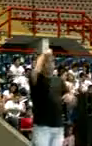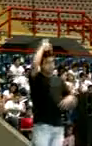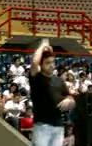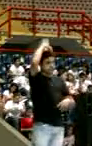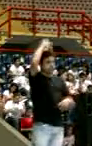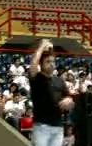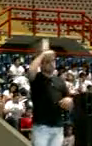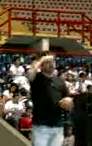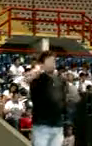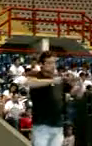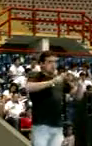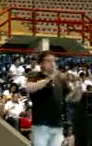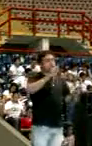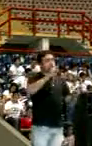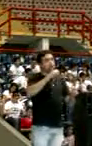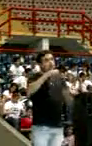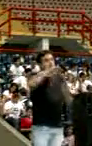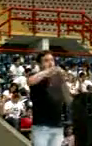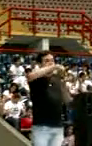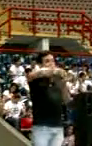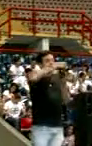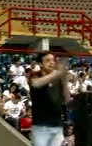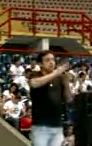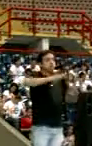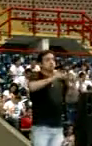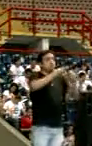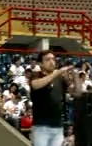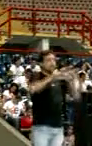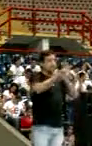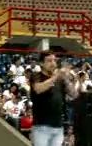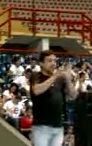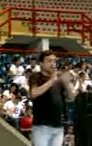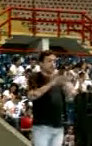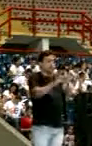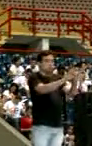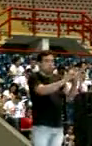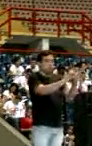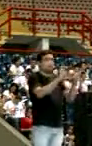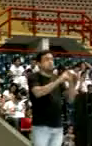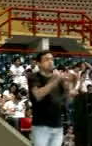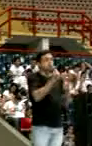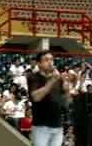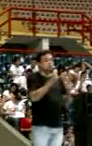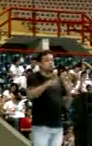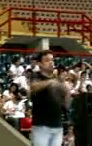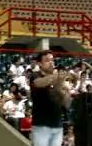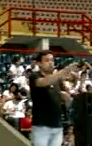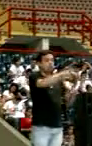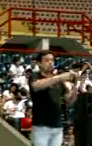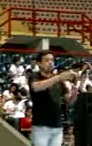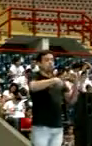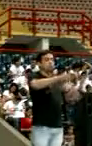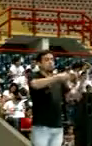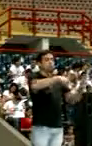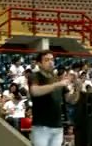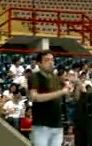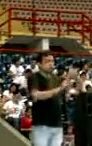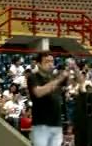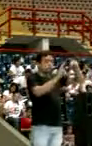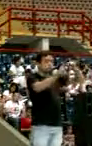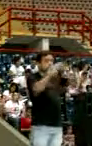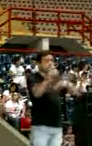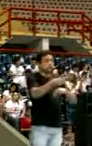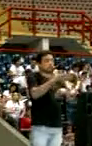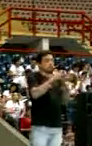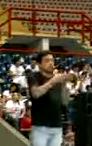ou descentralizado? Centralizado. Uma lei única, uma moeda única. aí vai